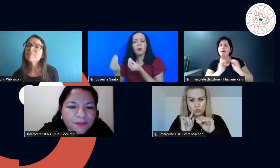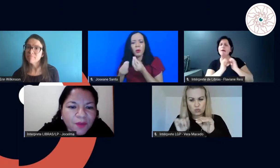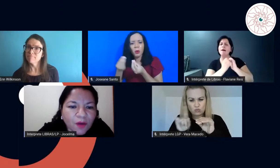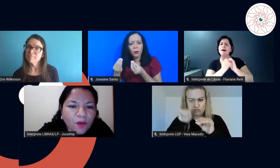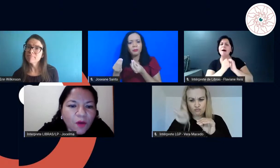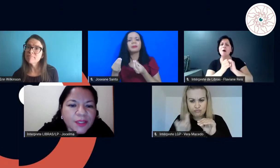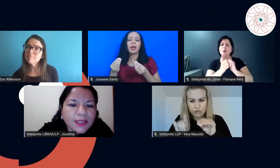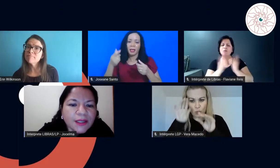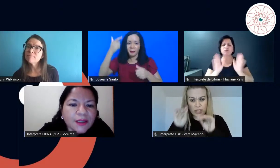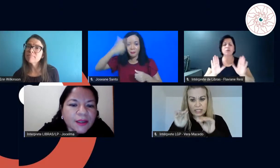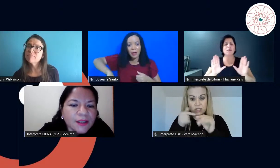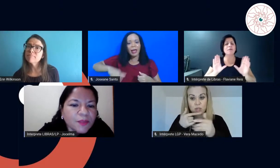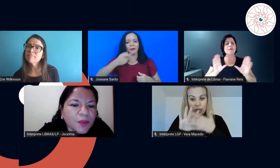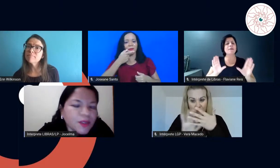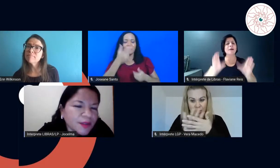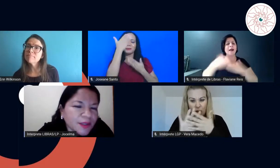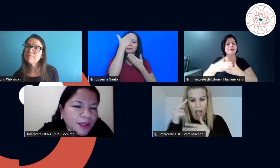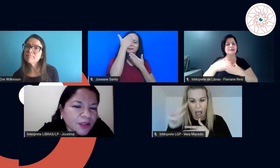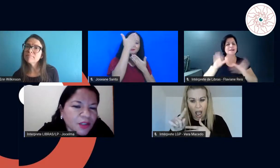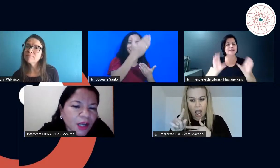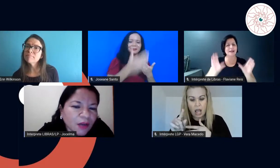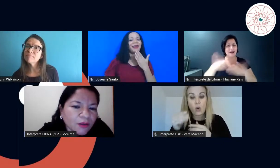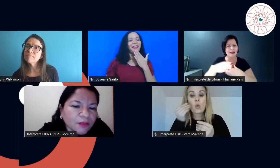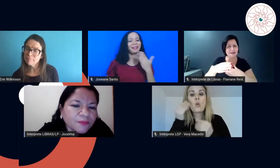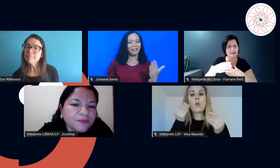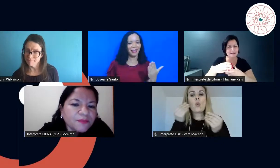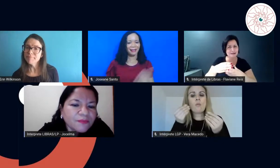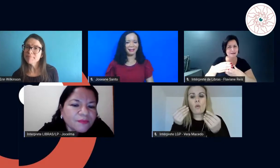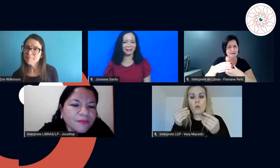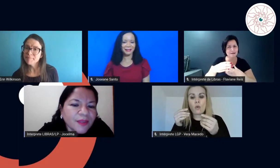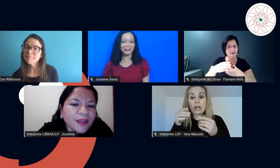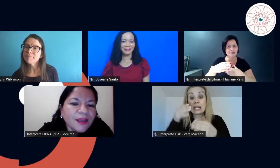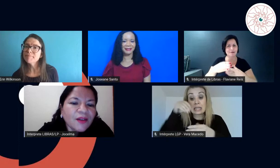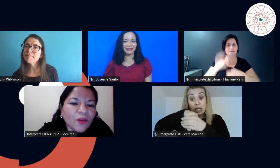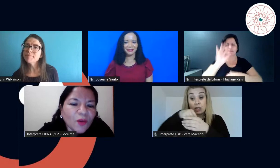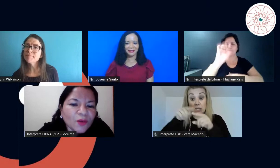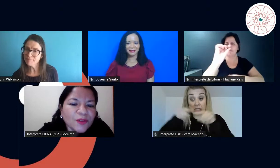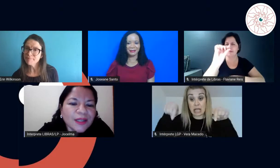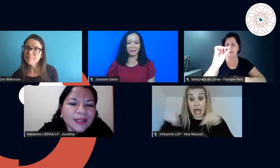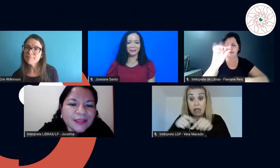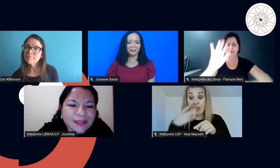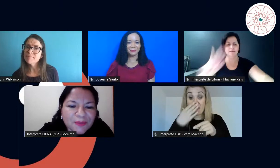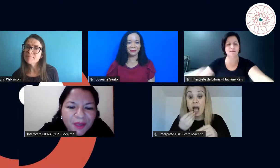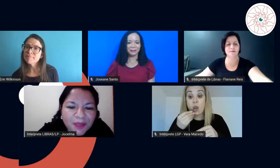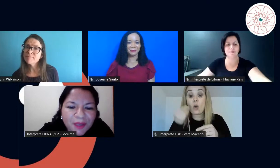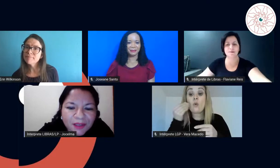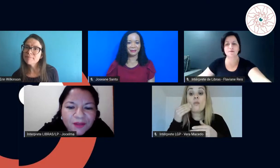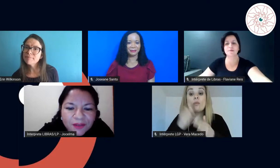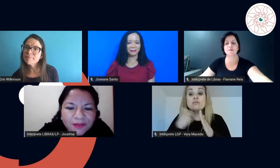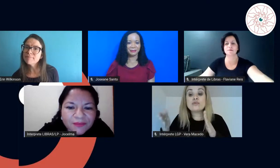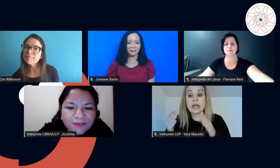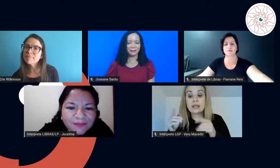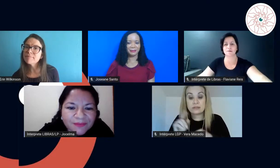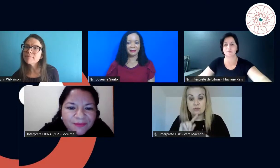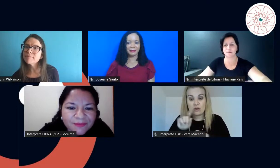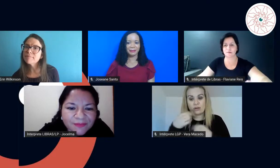Libras? Como seria esse processo em sala de aula? Outros agradecimentos?